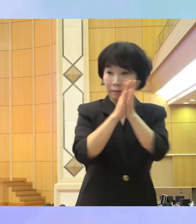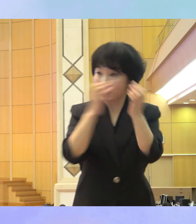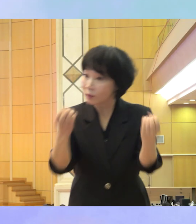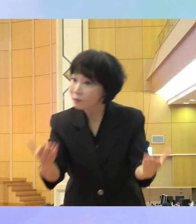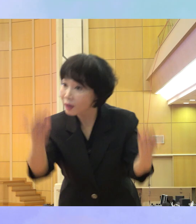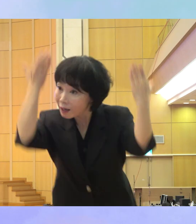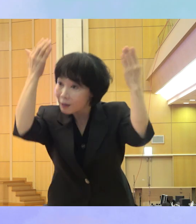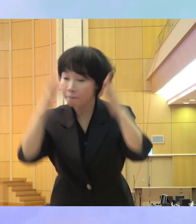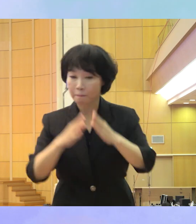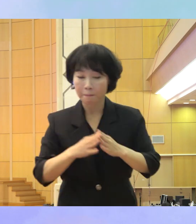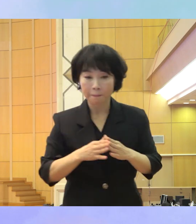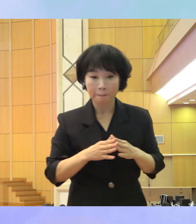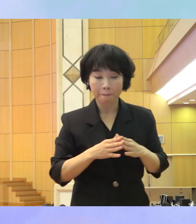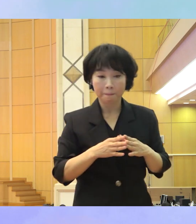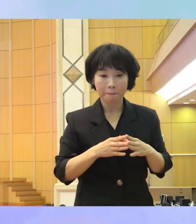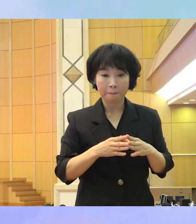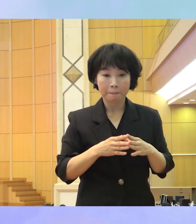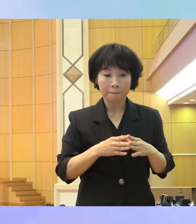할렐루야.